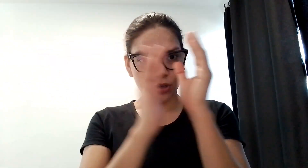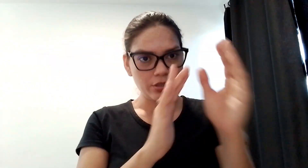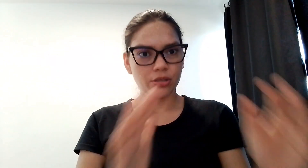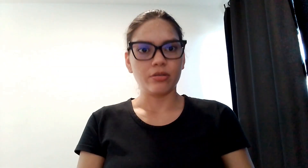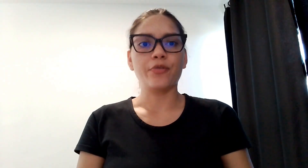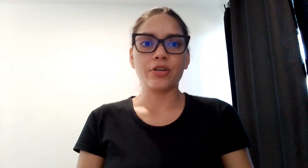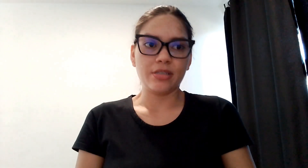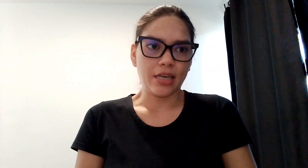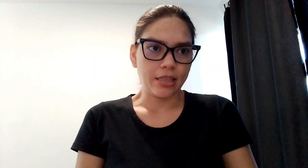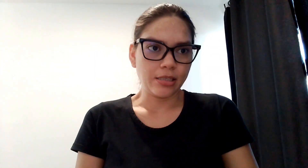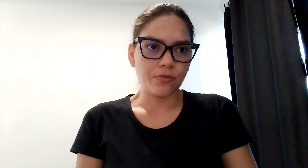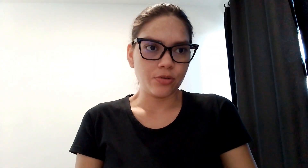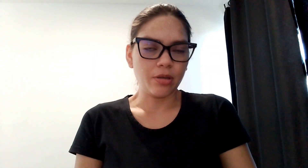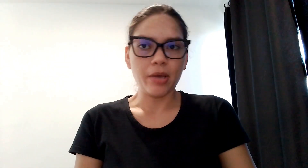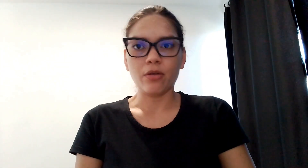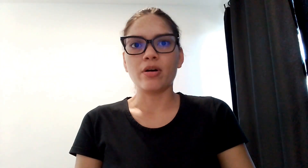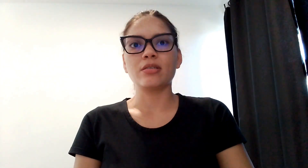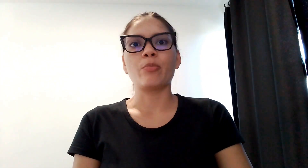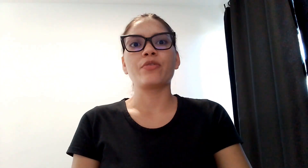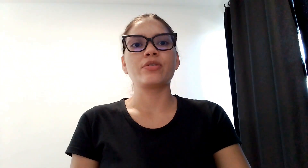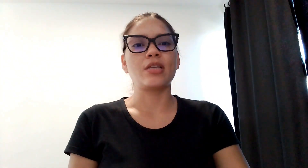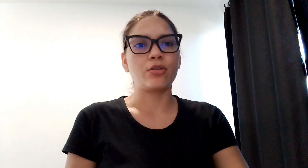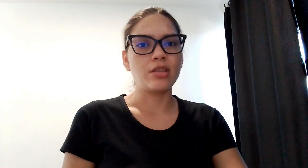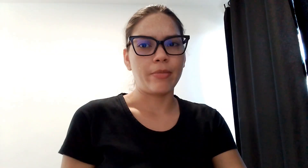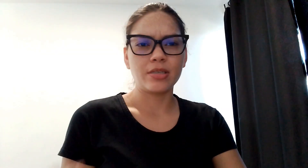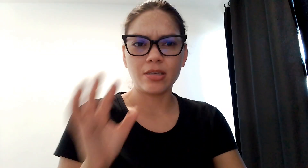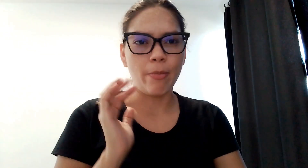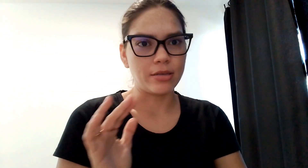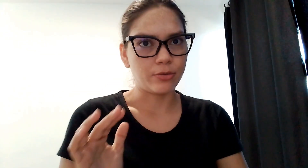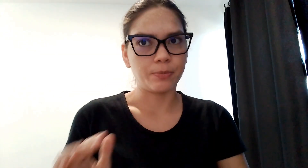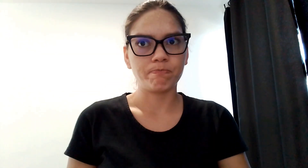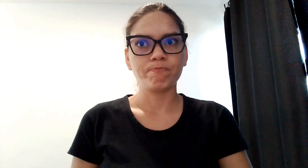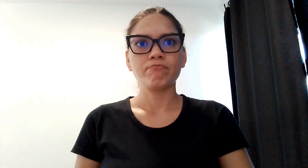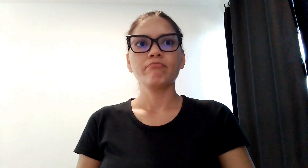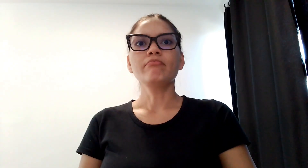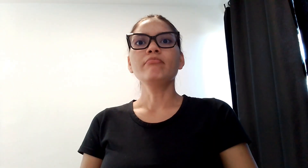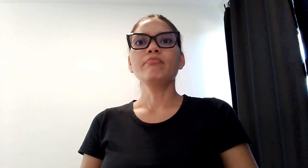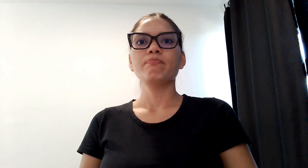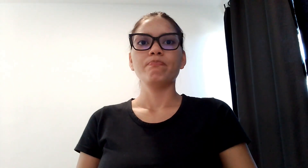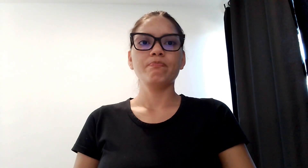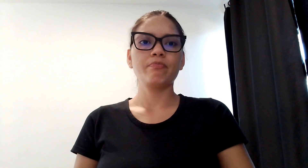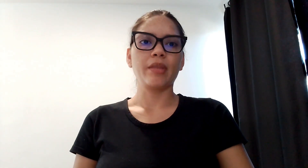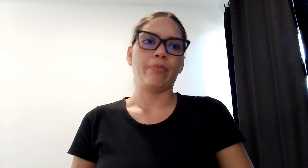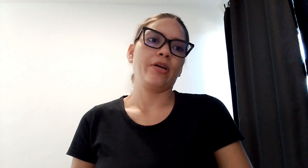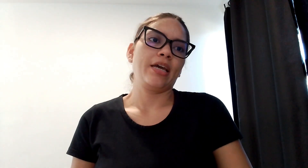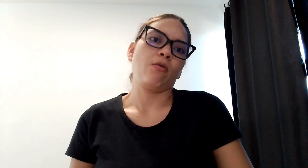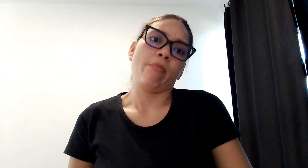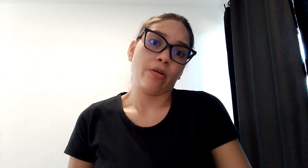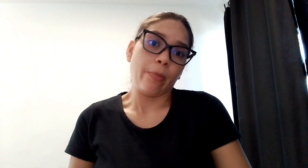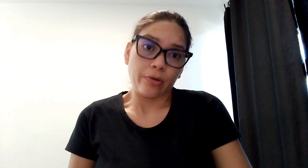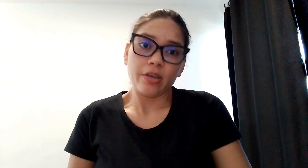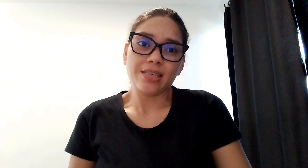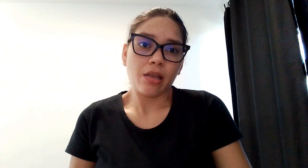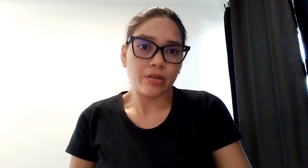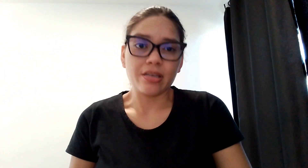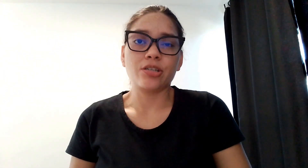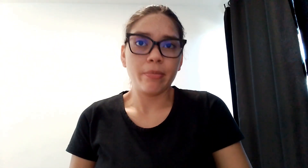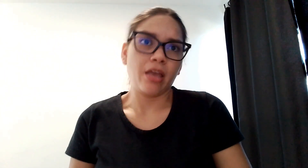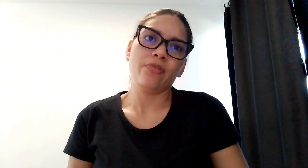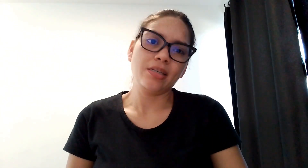estruturas, eu vou dizer aqui nesse vídeo também quais são para você anotar, mas esse é o básico. É porque, como a língua portuguesa, a língua de sinais também é flexível,